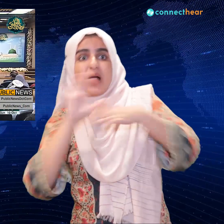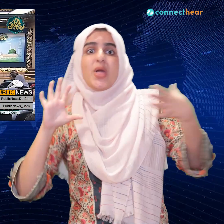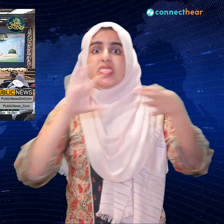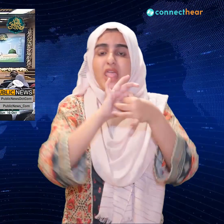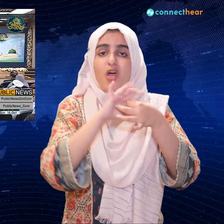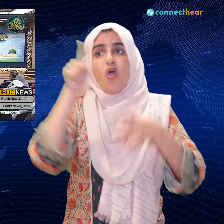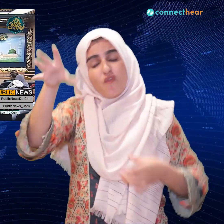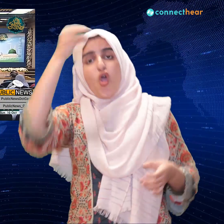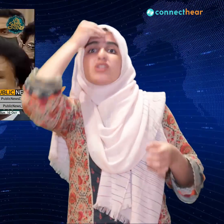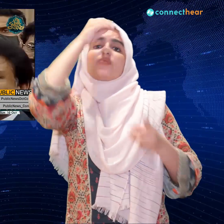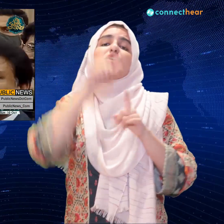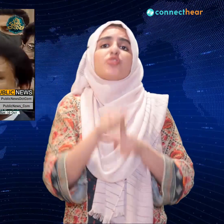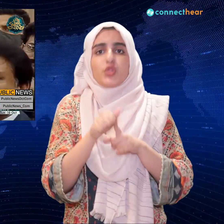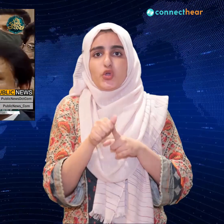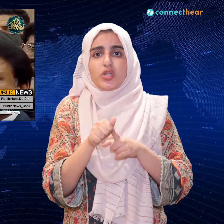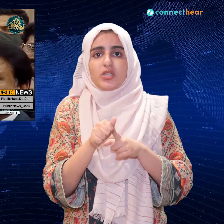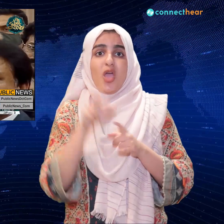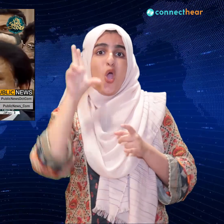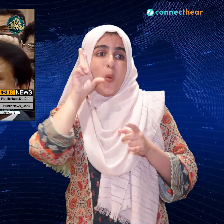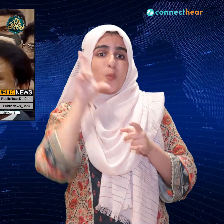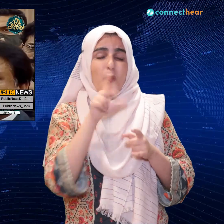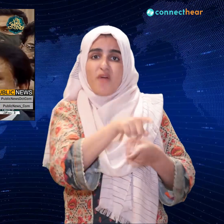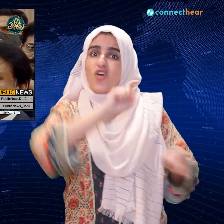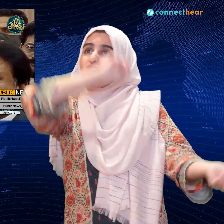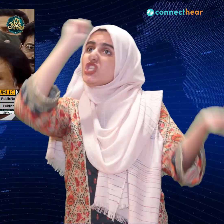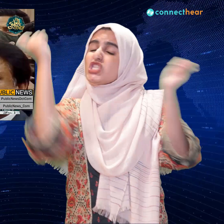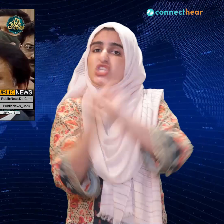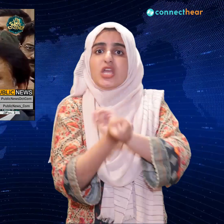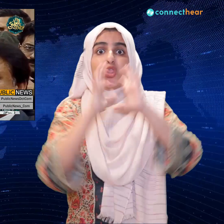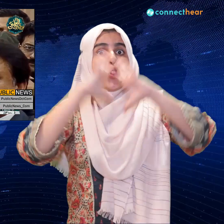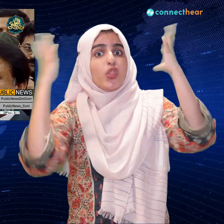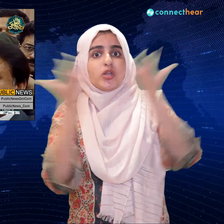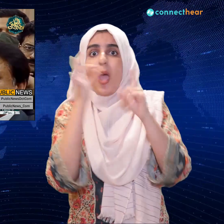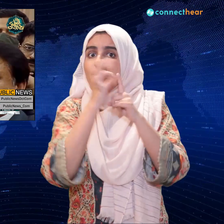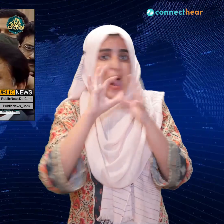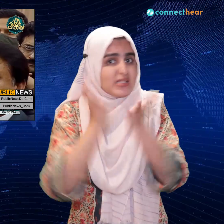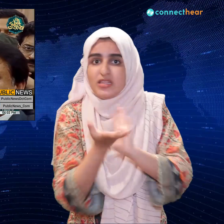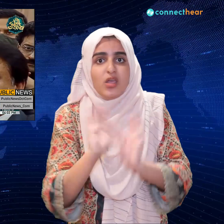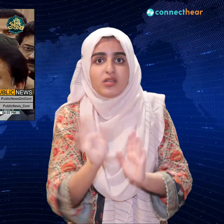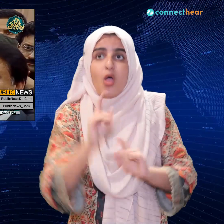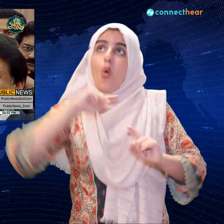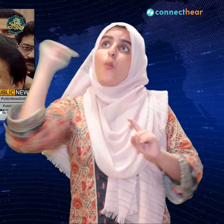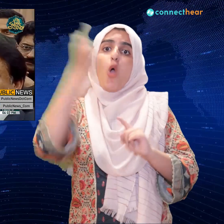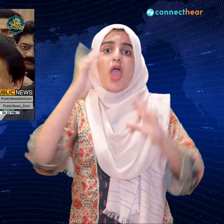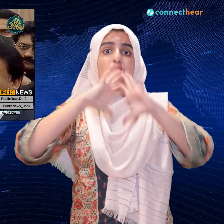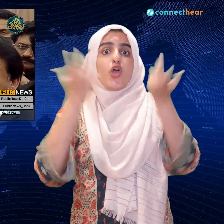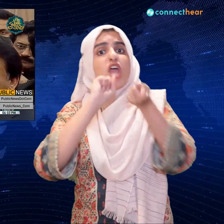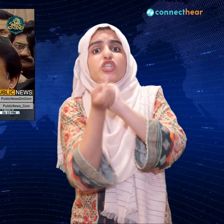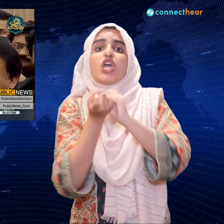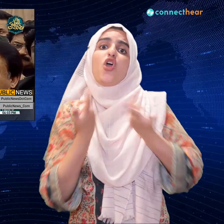ذمہ داری آ گئی ہے. موبائل فون نے دنیا بدل دی ہے، پاکستان نہیں بدلا، دنیا بدل گئی ہے. بچوں کے پاس